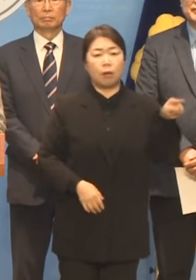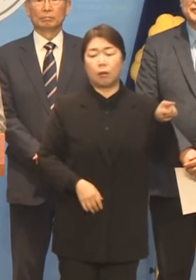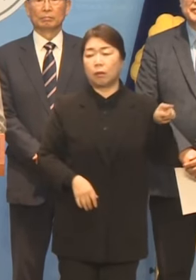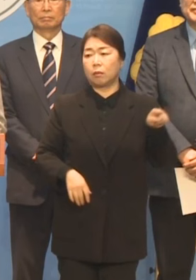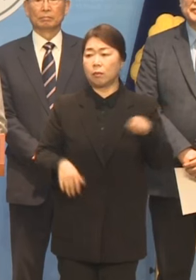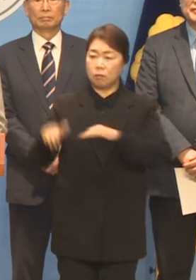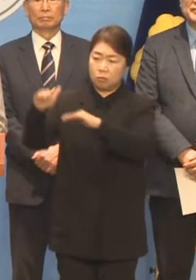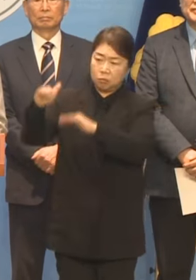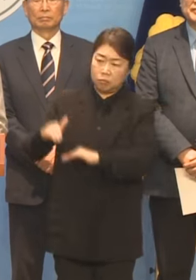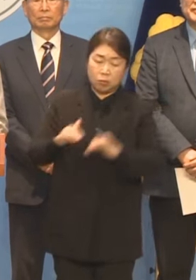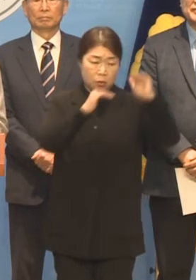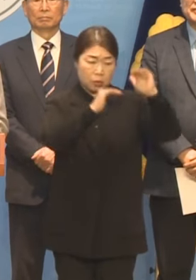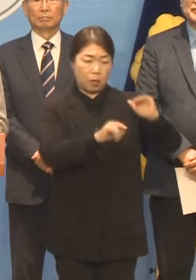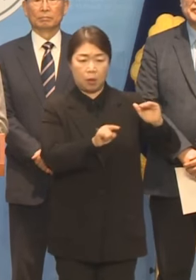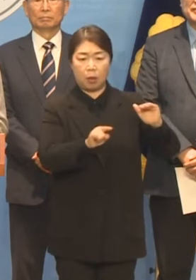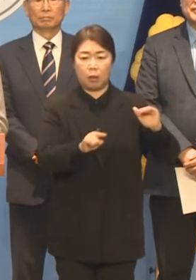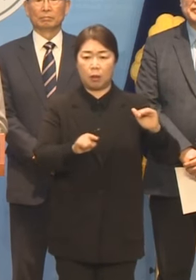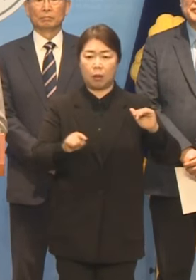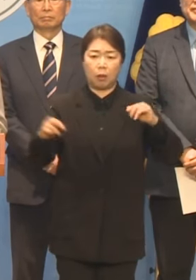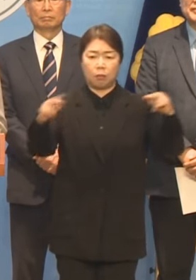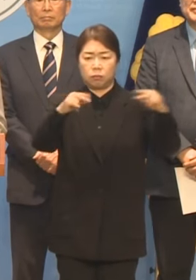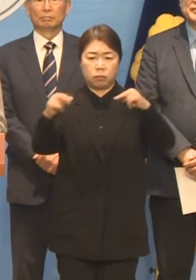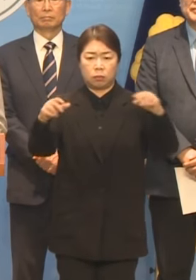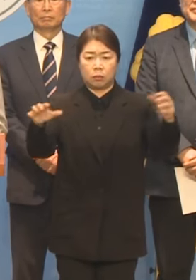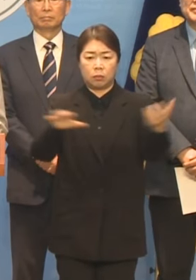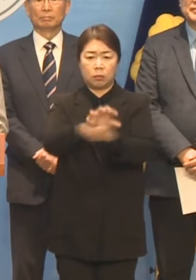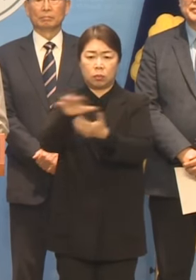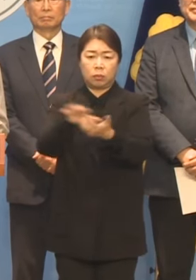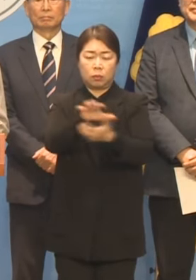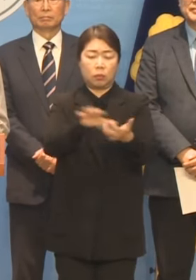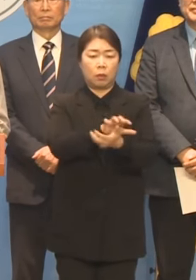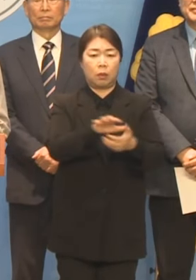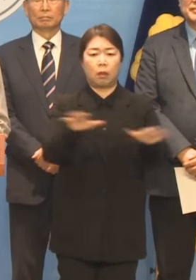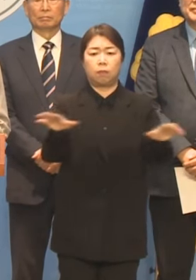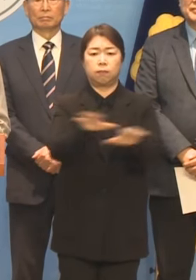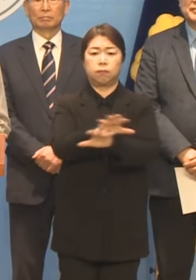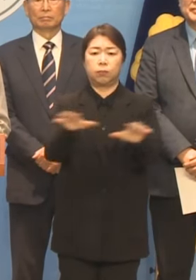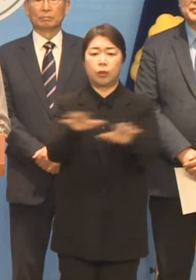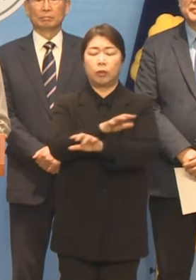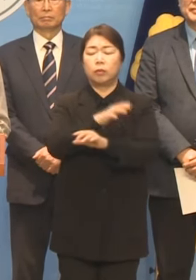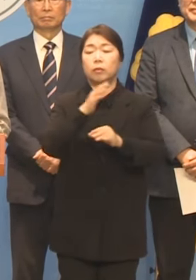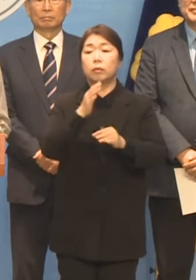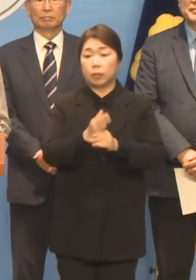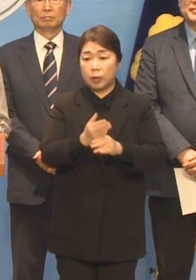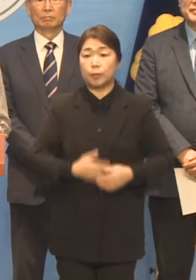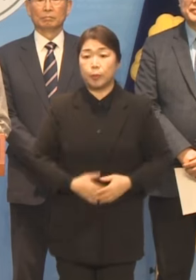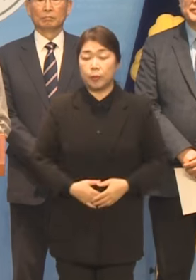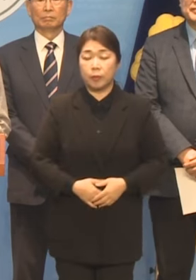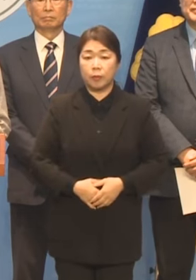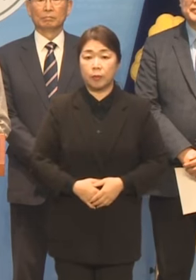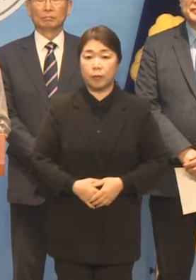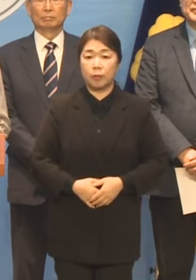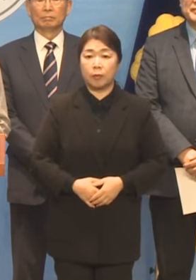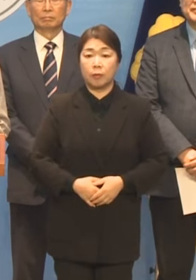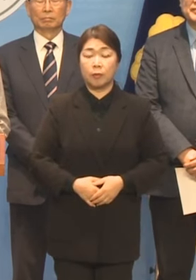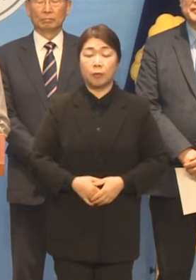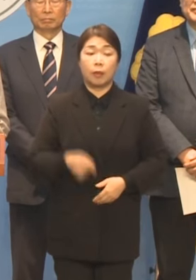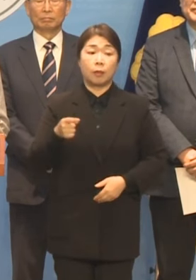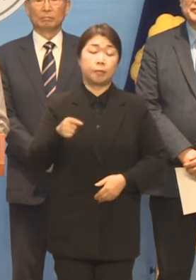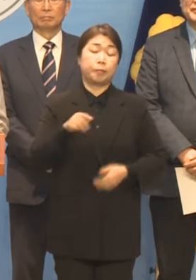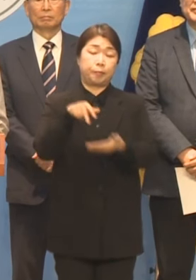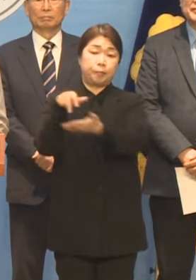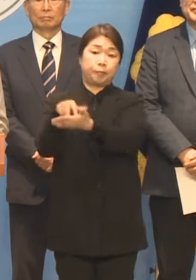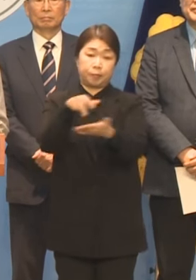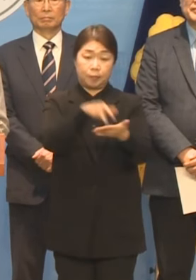괴의 소란이 왔다 갔다 하고 있습니다 방탄 정당을 얘기합니다 그런데 지금